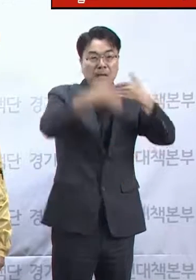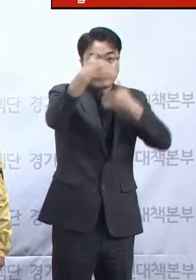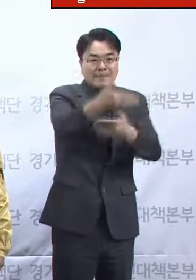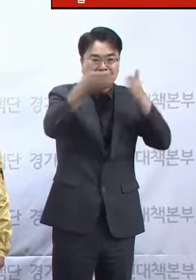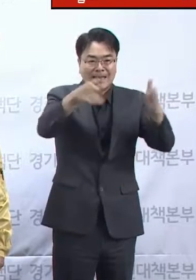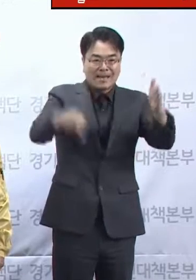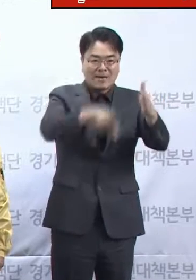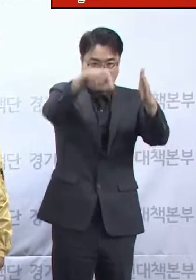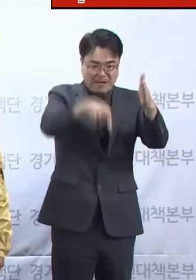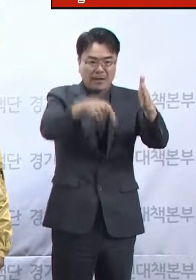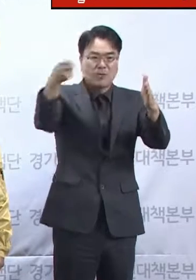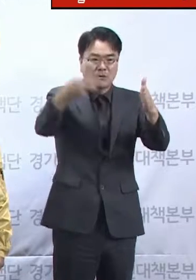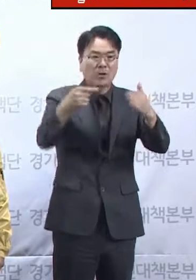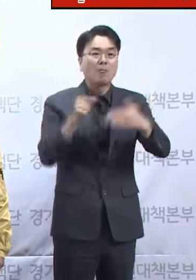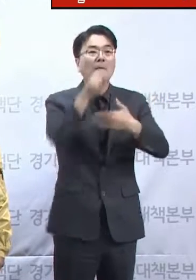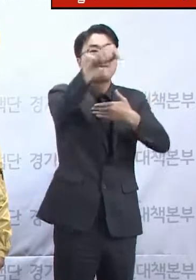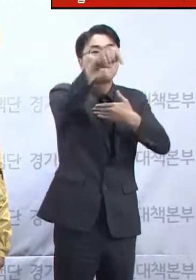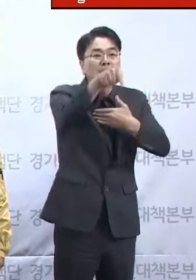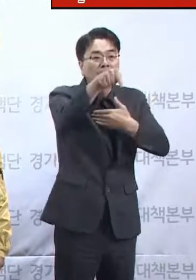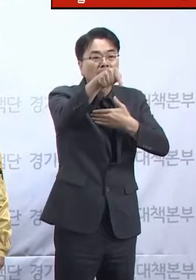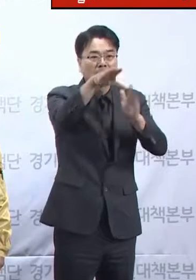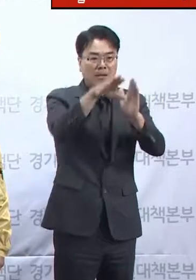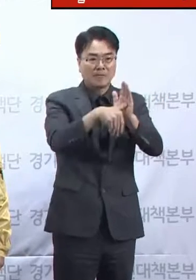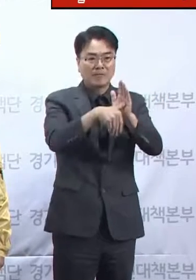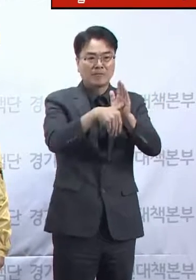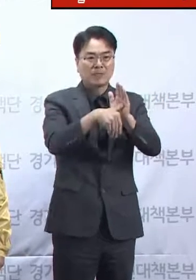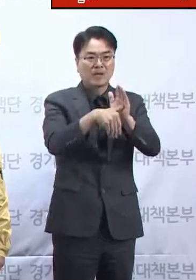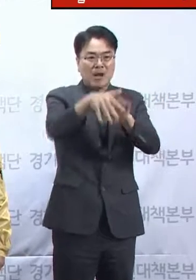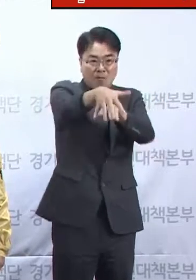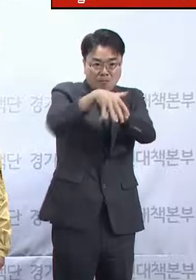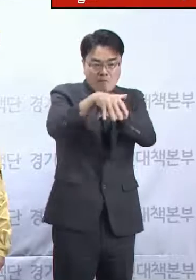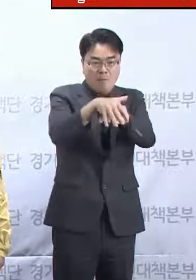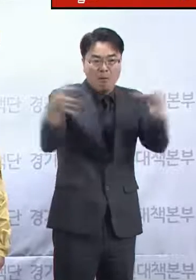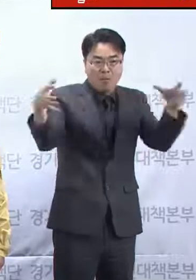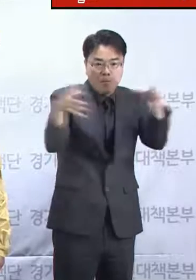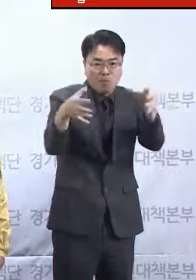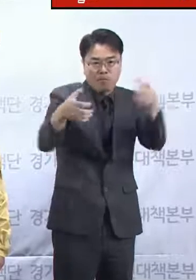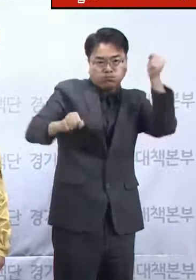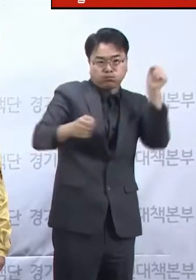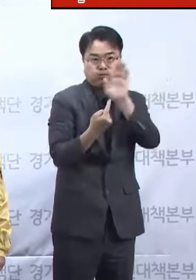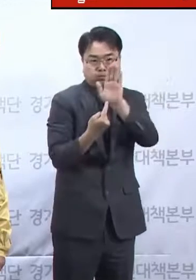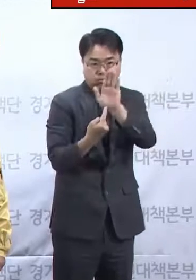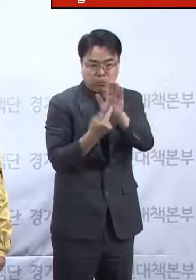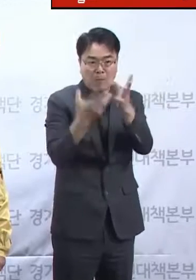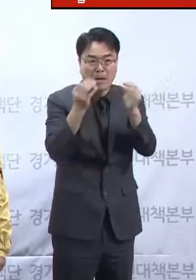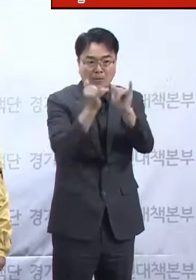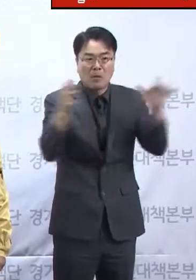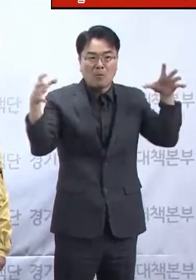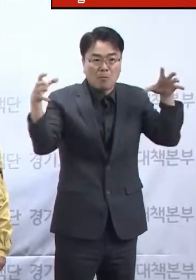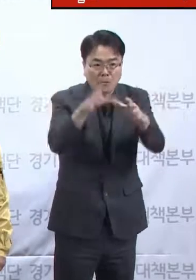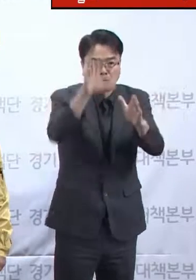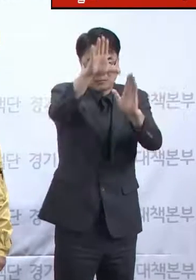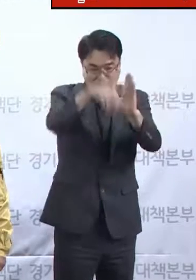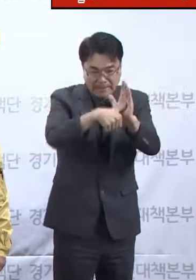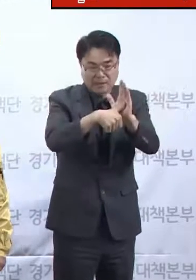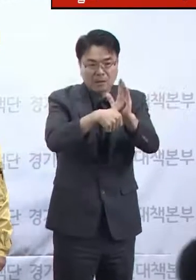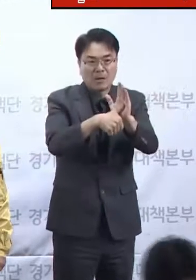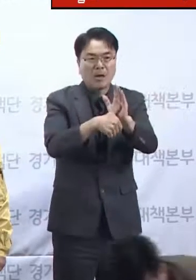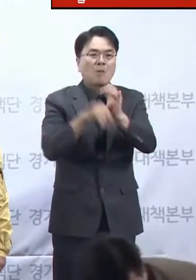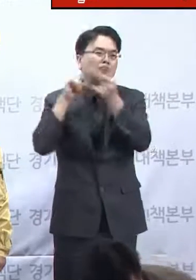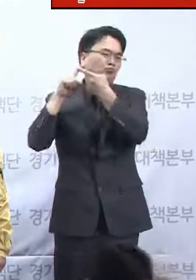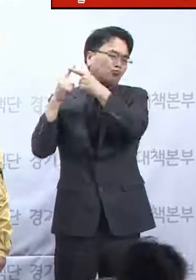실내에서 그리고 실외의 경우는 집회나 공연 등 다중이 집합한 행사의 경우에는